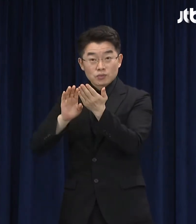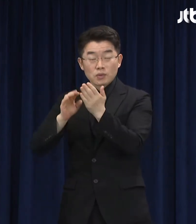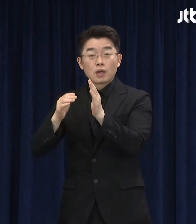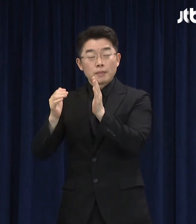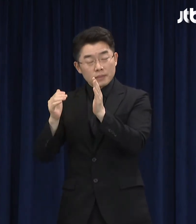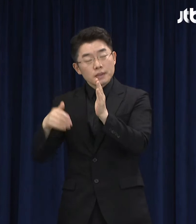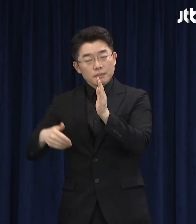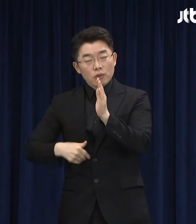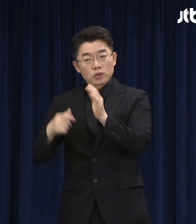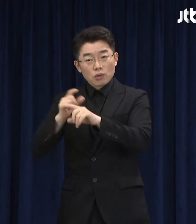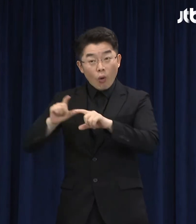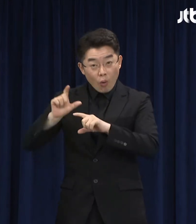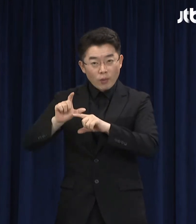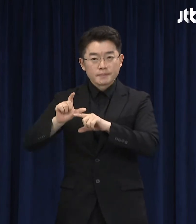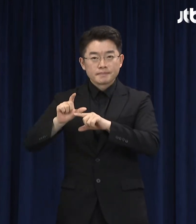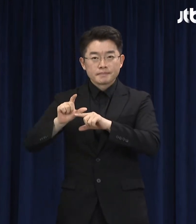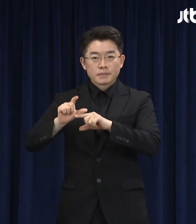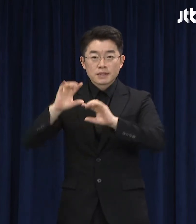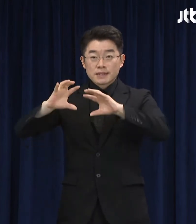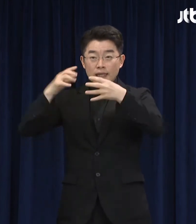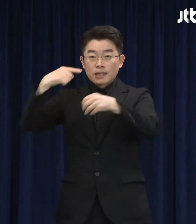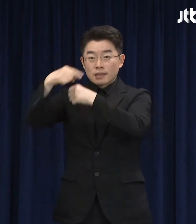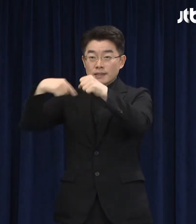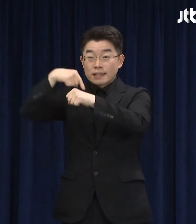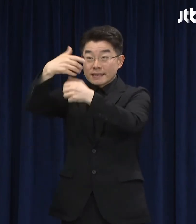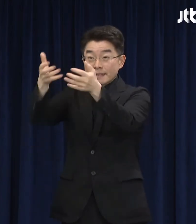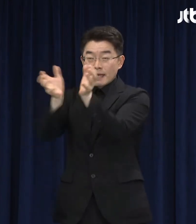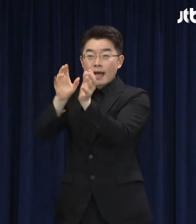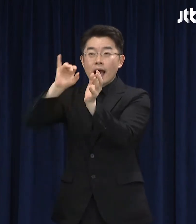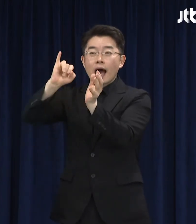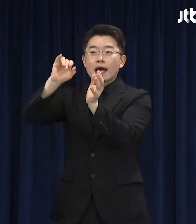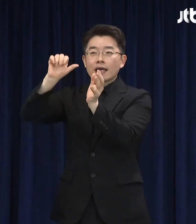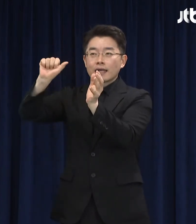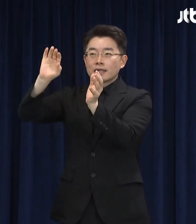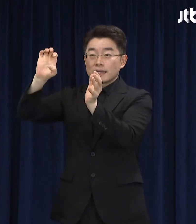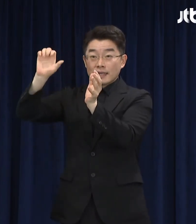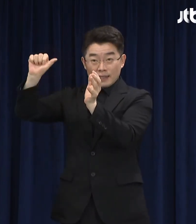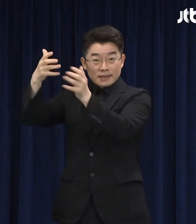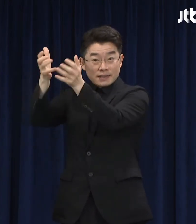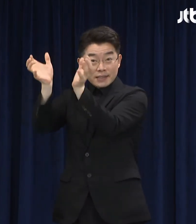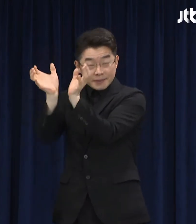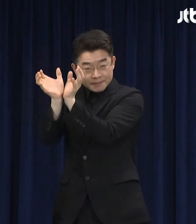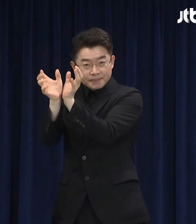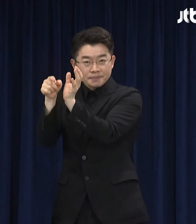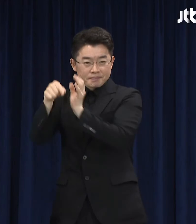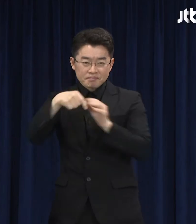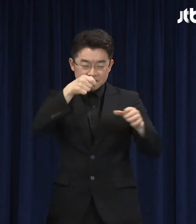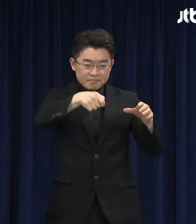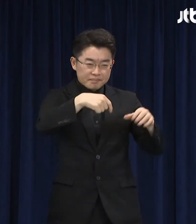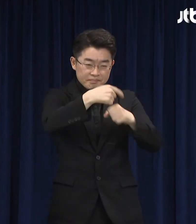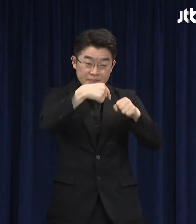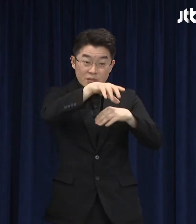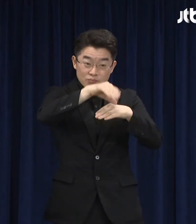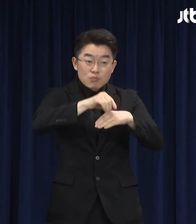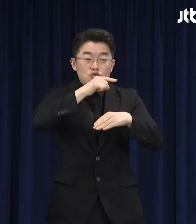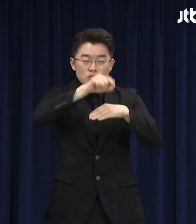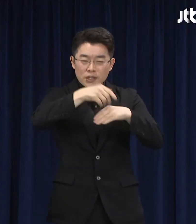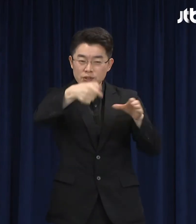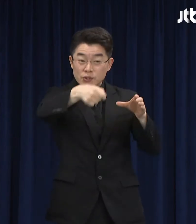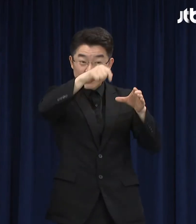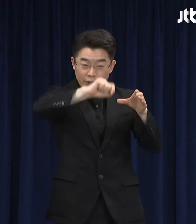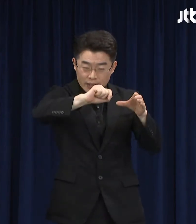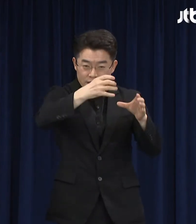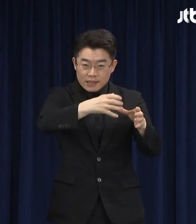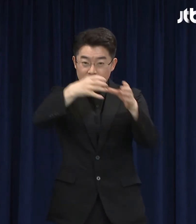또 IAEA가 확증 모니터링 프로그램으로 시료를 채취해서